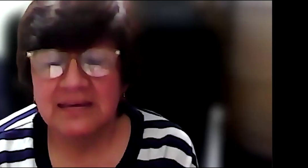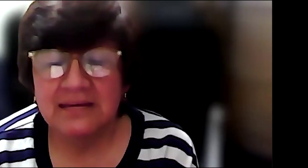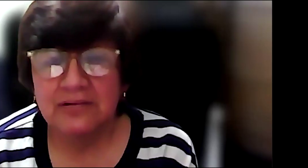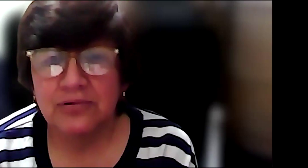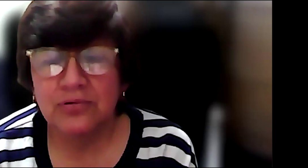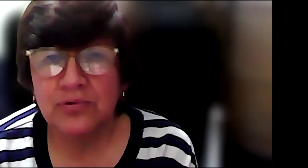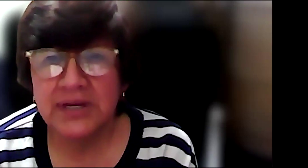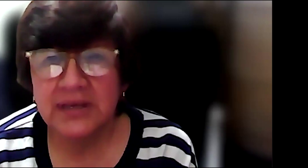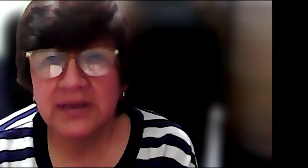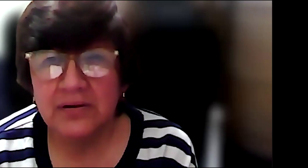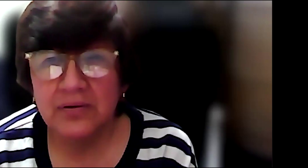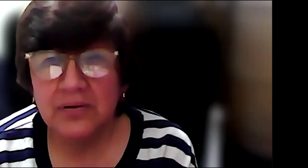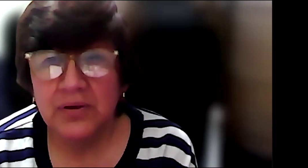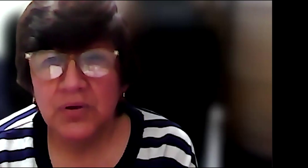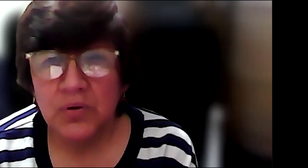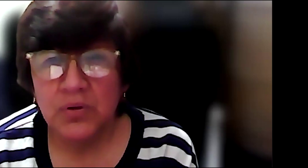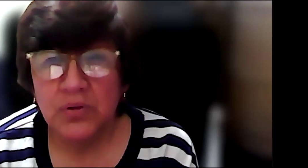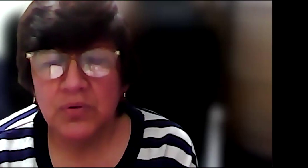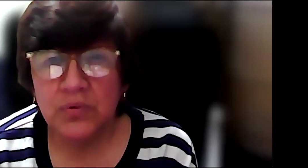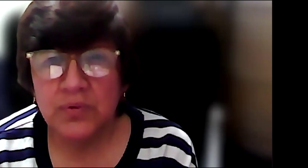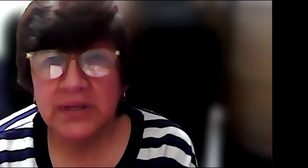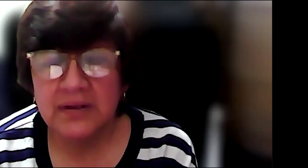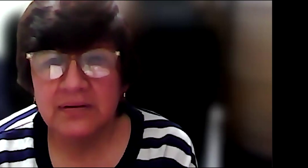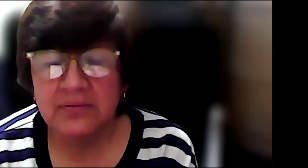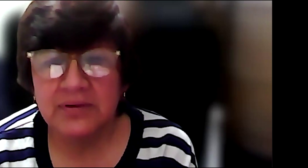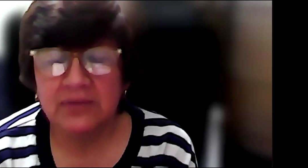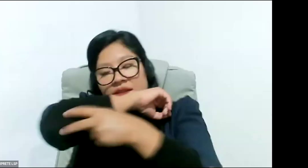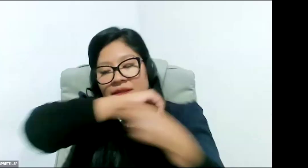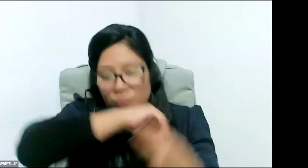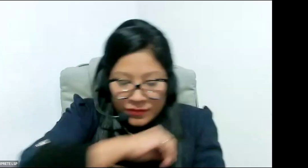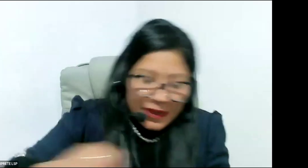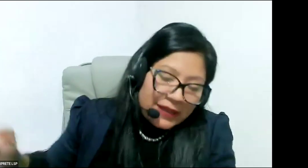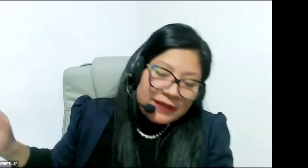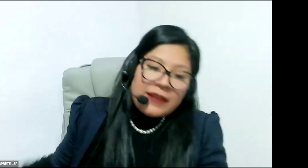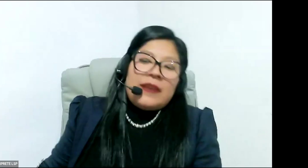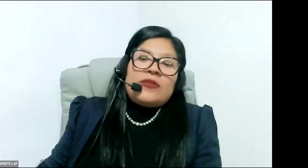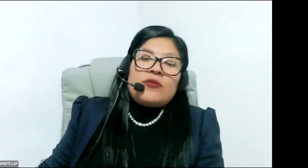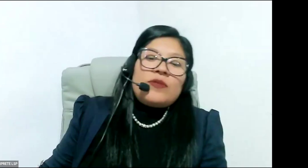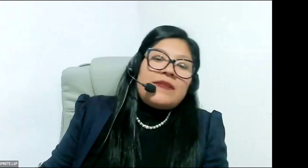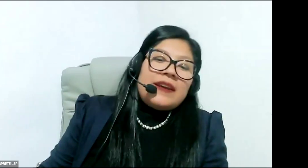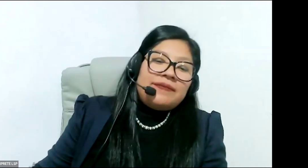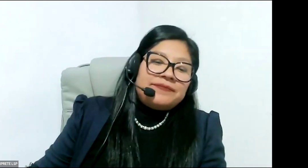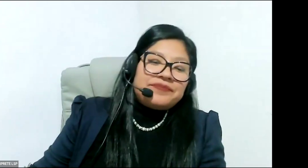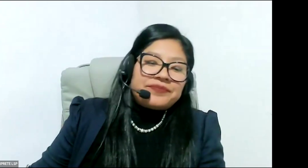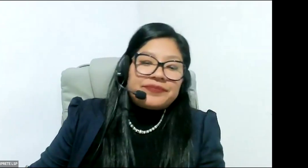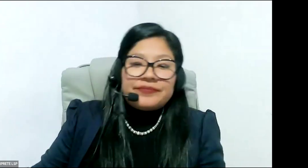eh Ajá doblando no junín junín muy bien